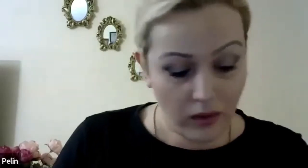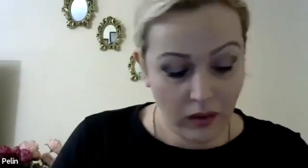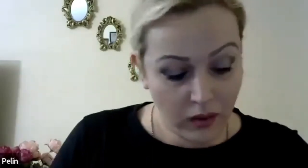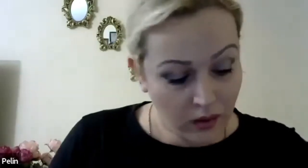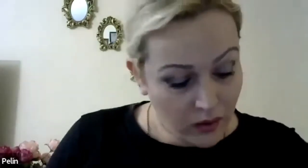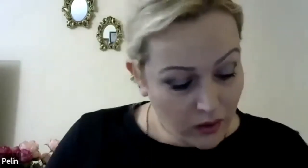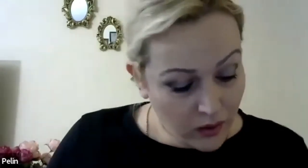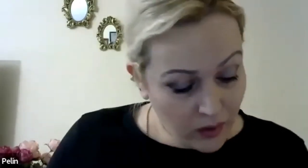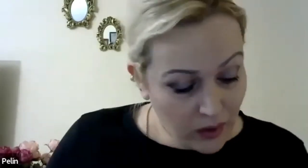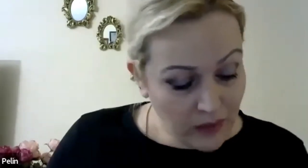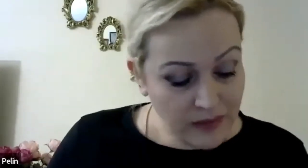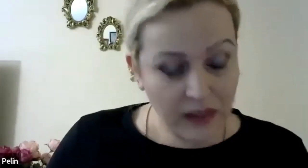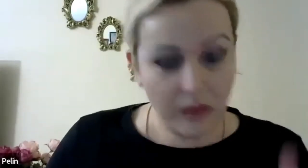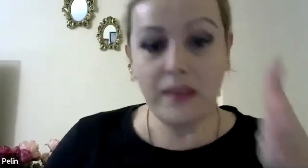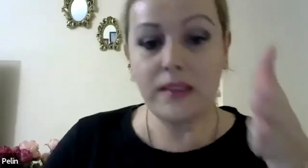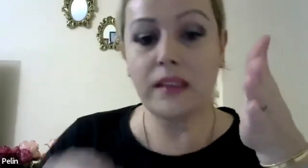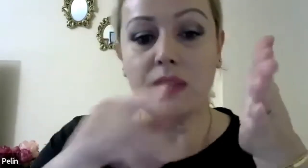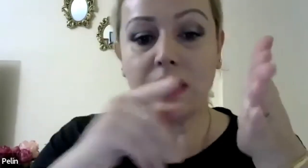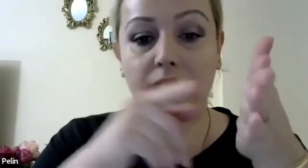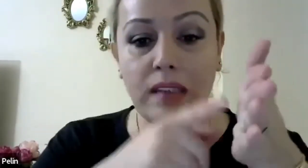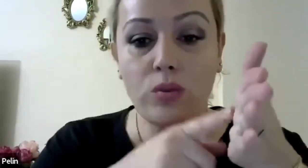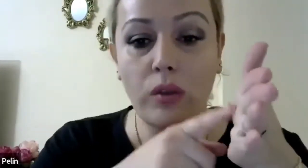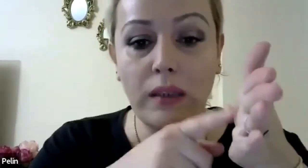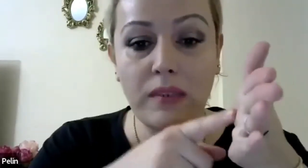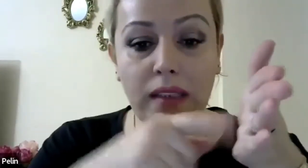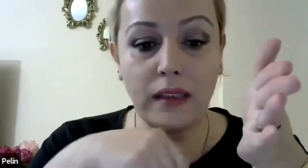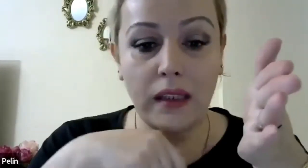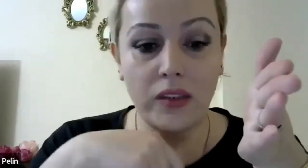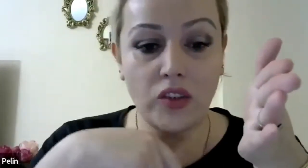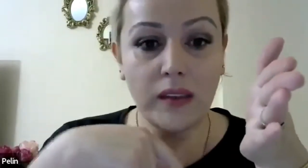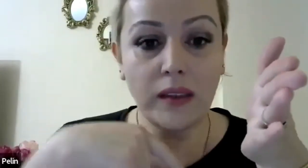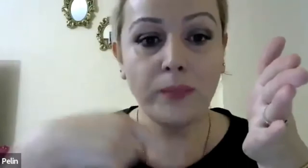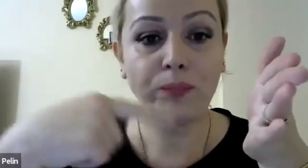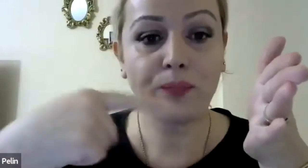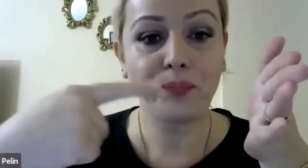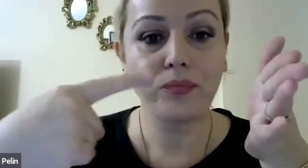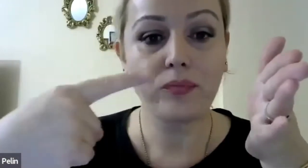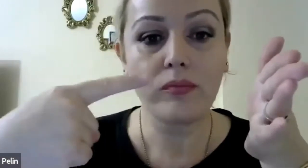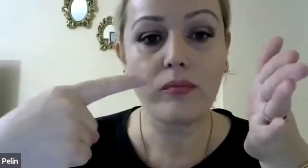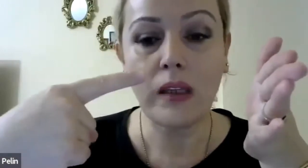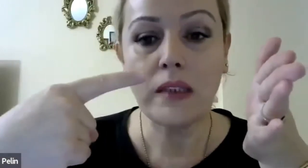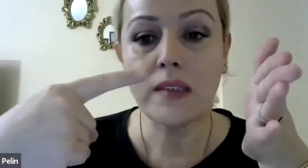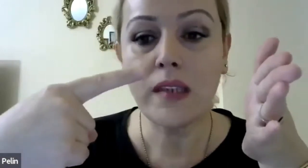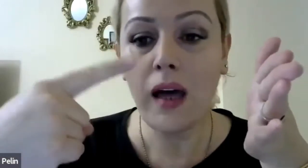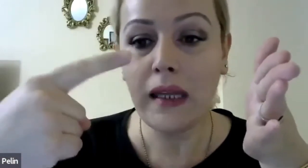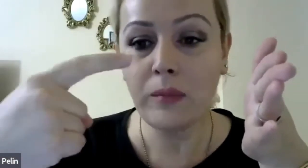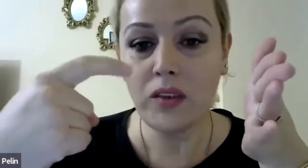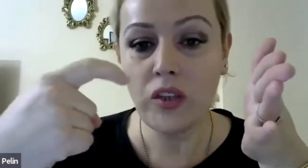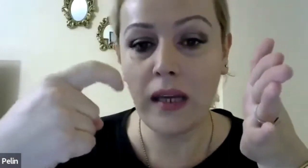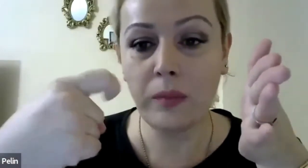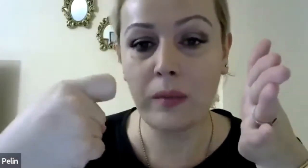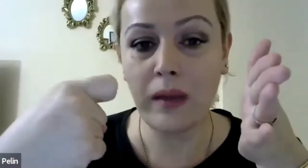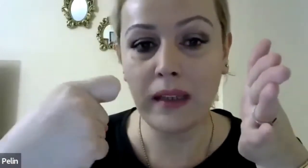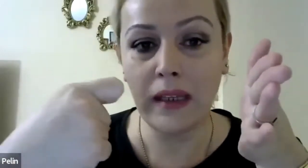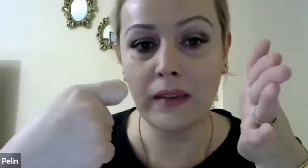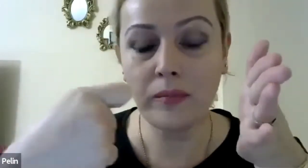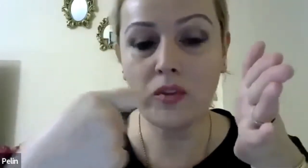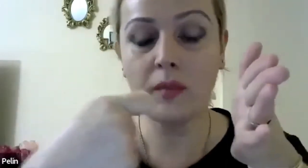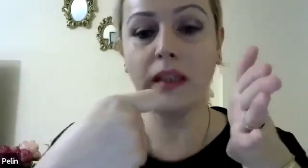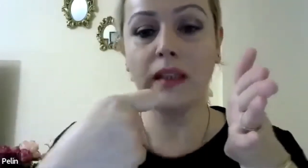Adı ne demek istediğimizde ise sol elimizi yana açtık. Sağ elimin işaret parmağını eğdim. Şimdi iki